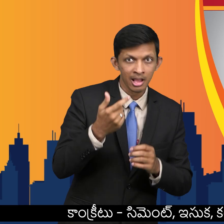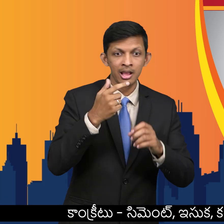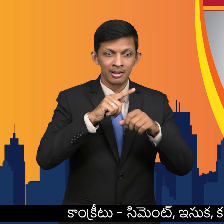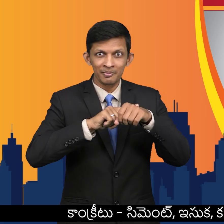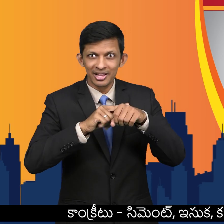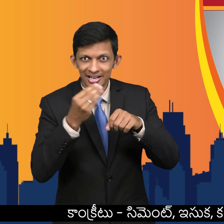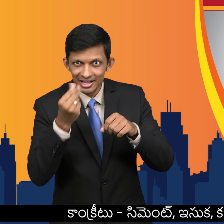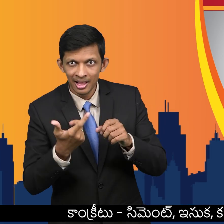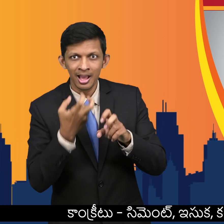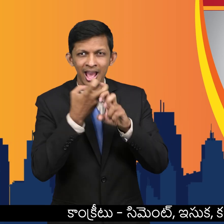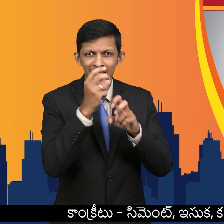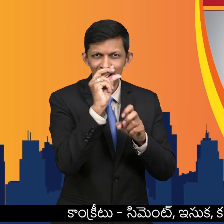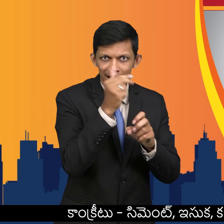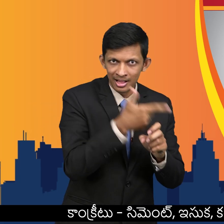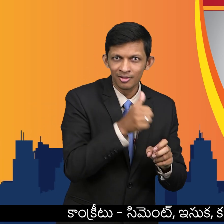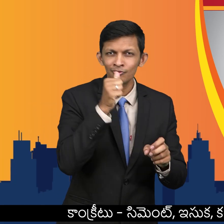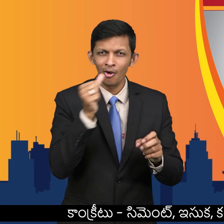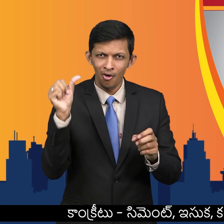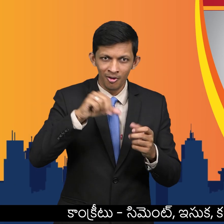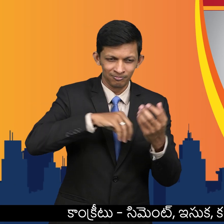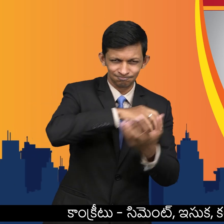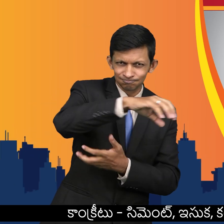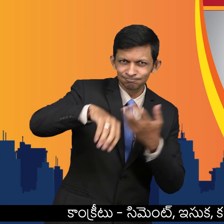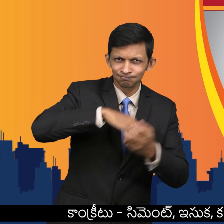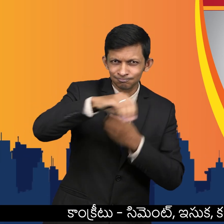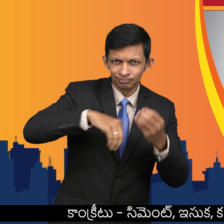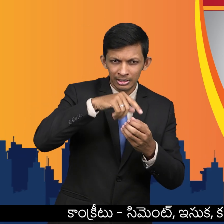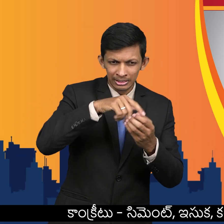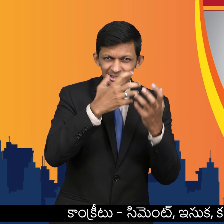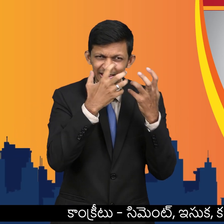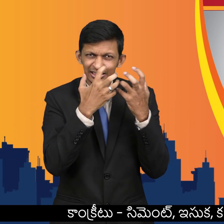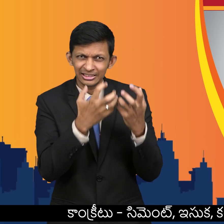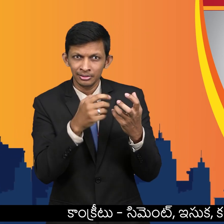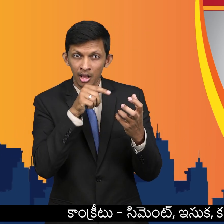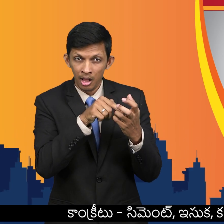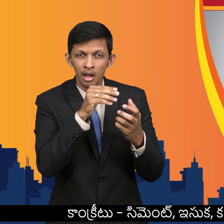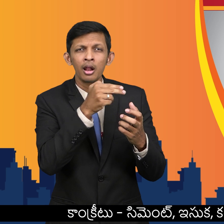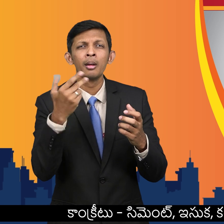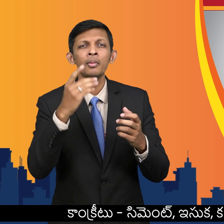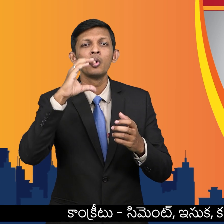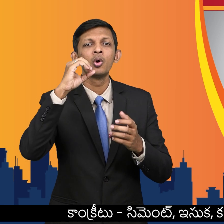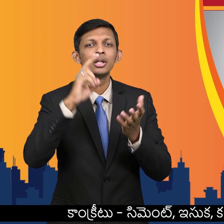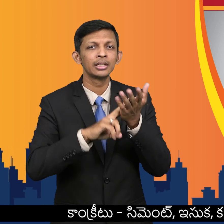కాంక్రీటు, సిమెంటు, ఇసుక, కంకర మరియు గట్టిపడే నీటి మిశ్రమం.